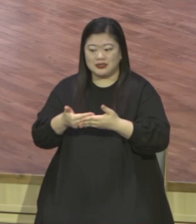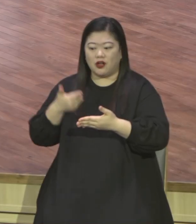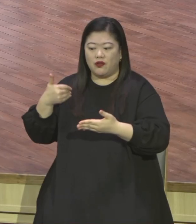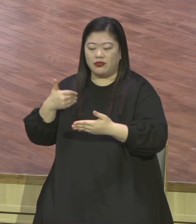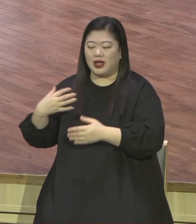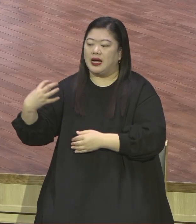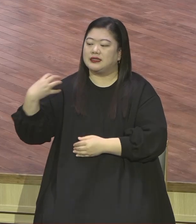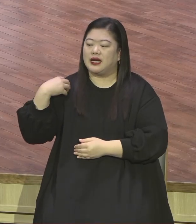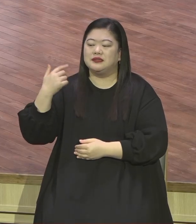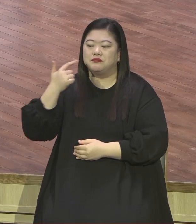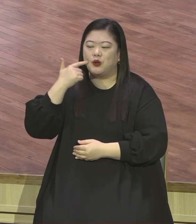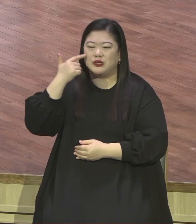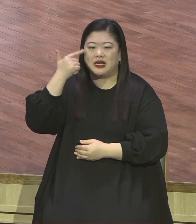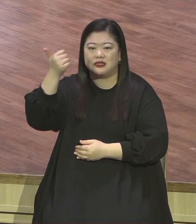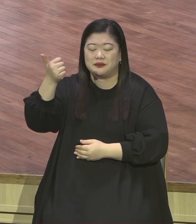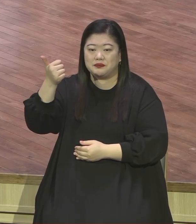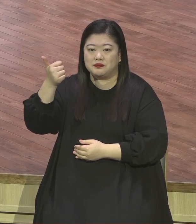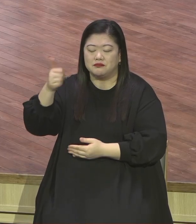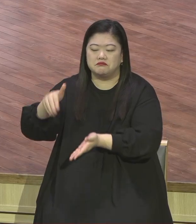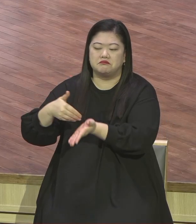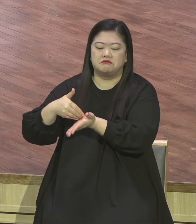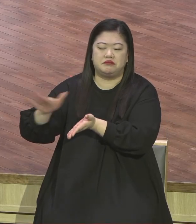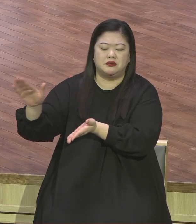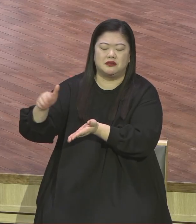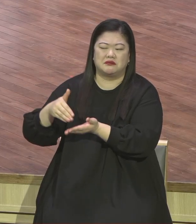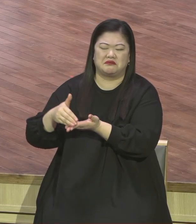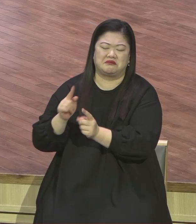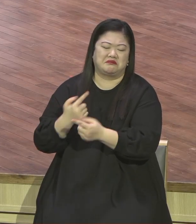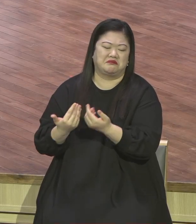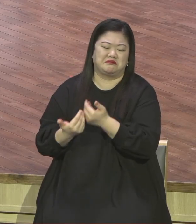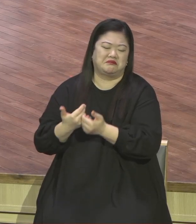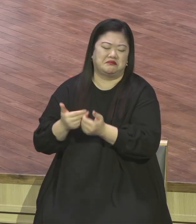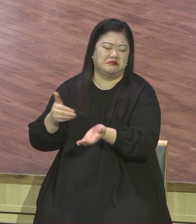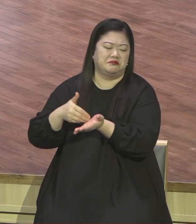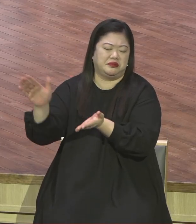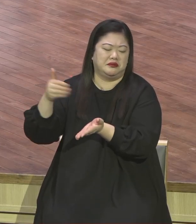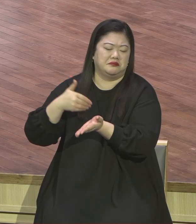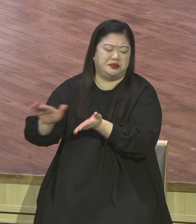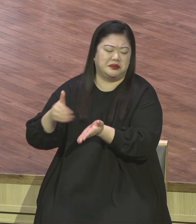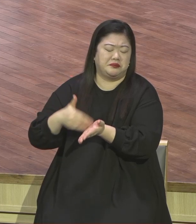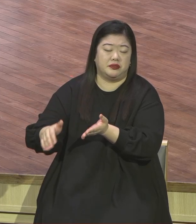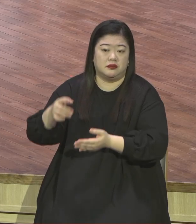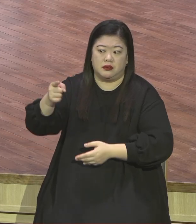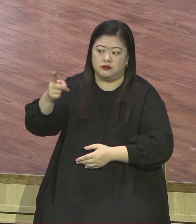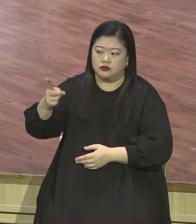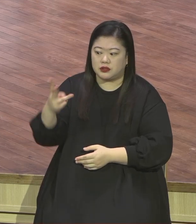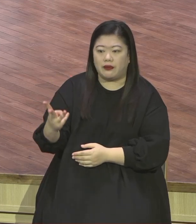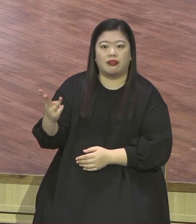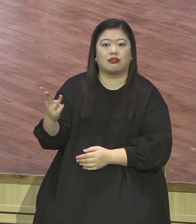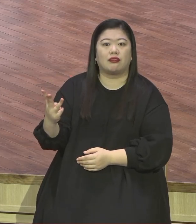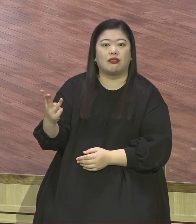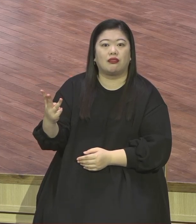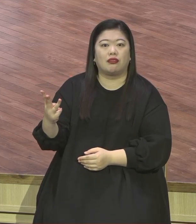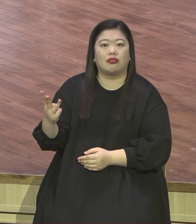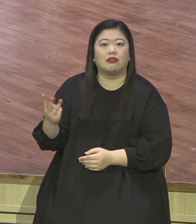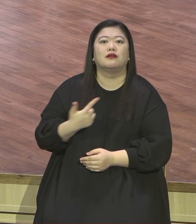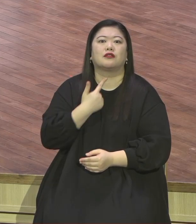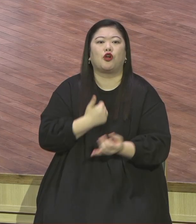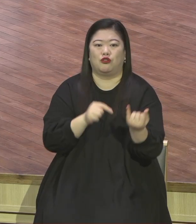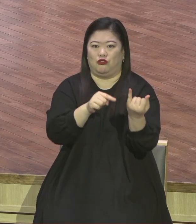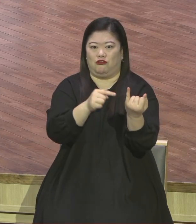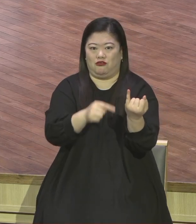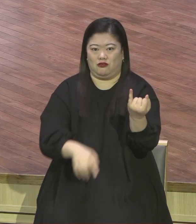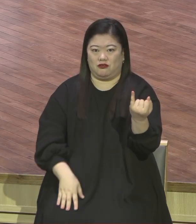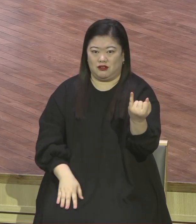그 교회에서 이런 전력이 있는 권사라 왕은니 그래서 이 안목사님이